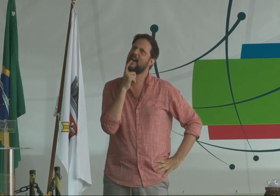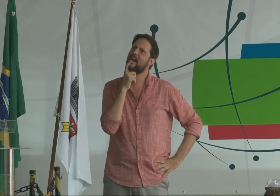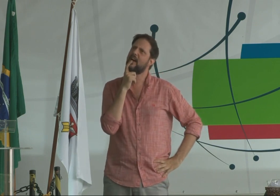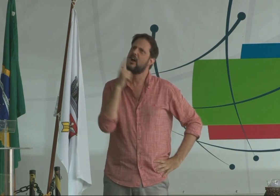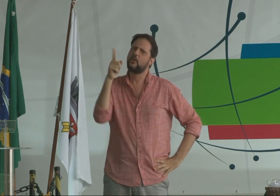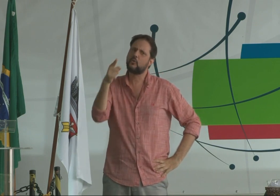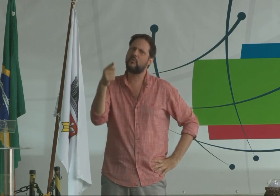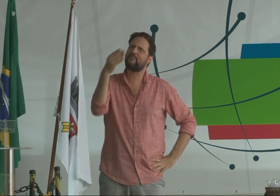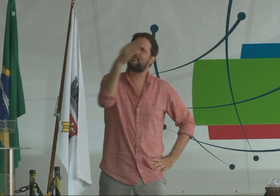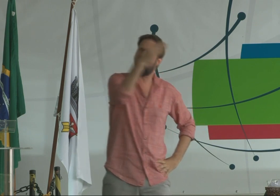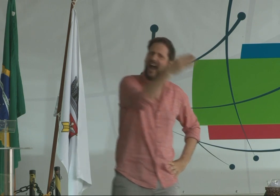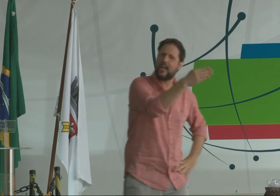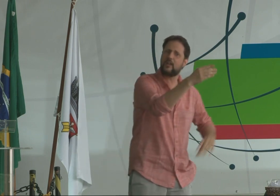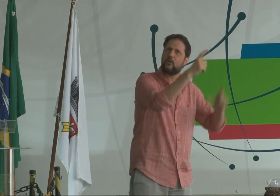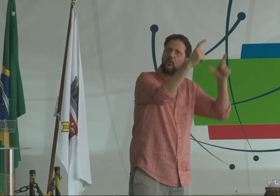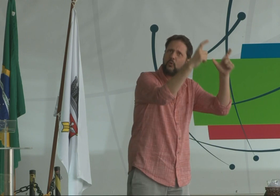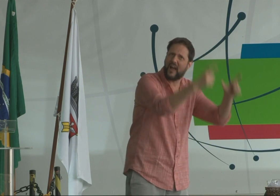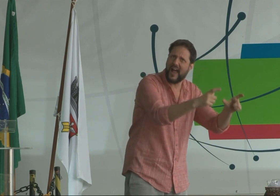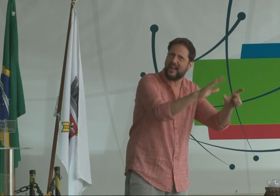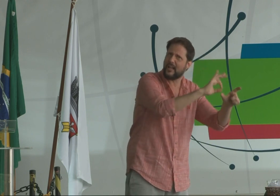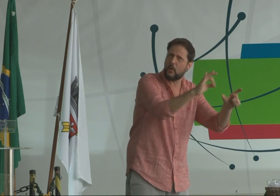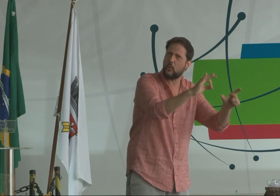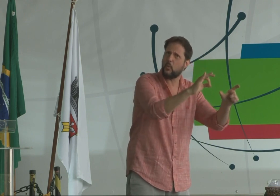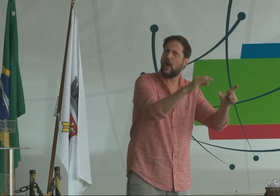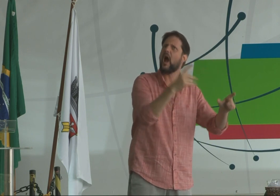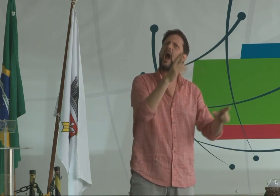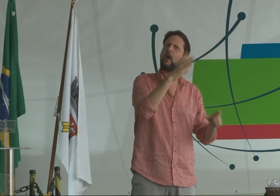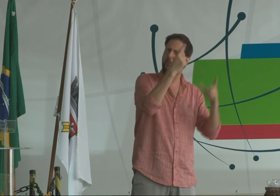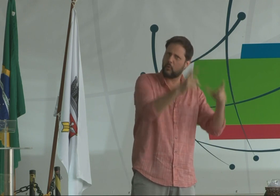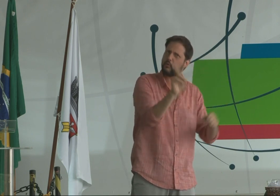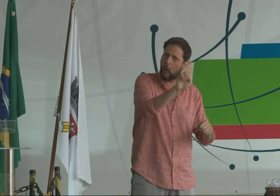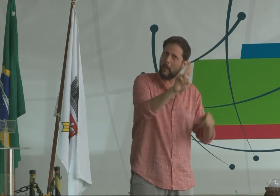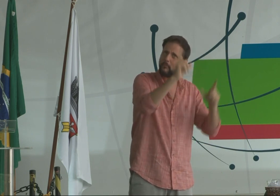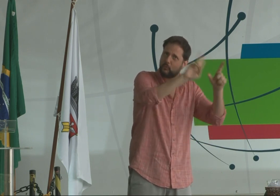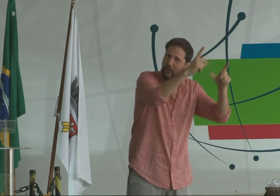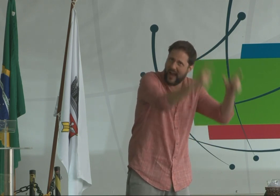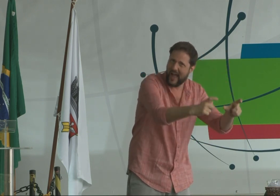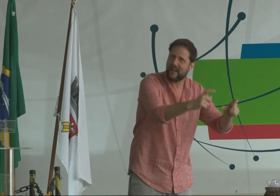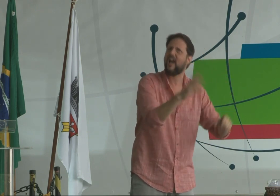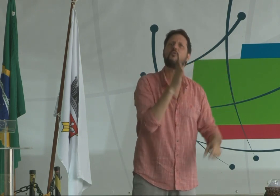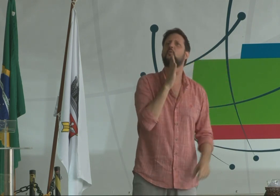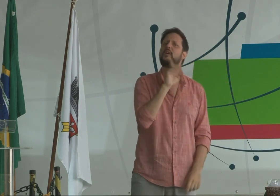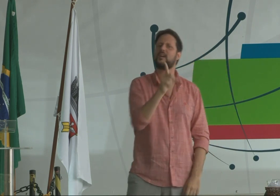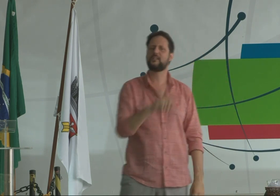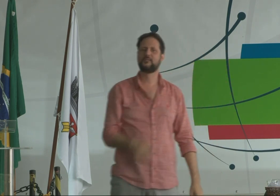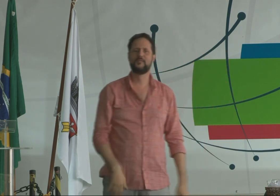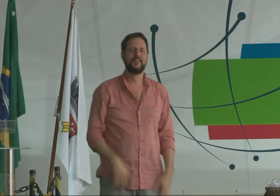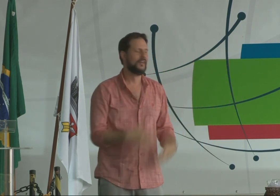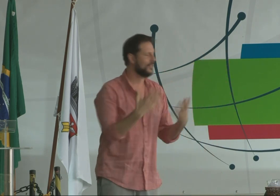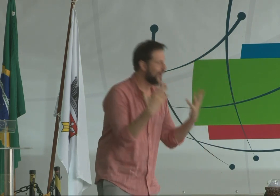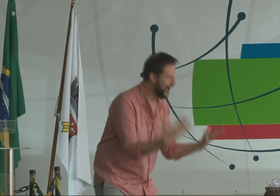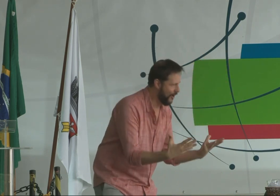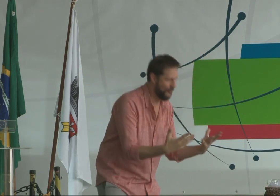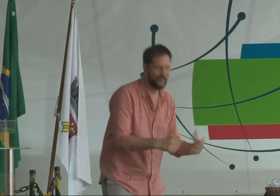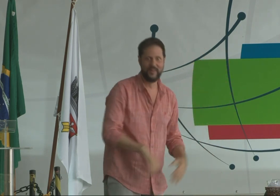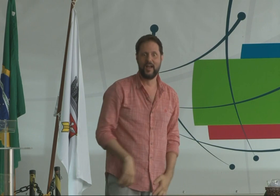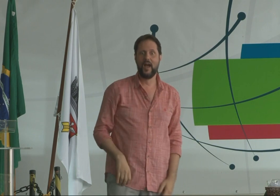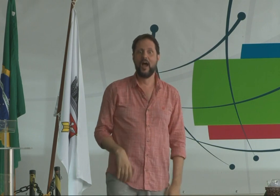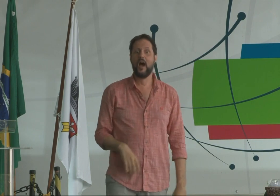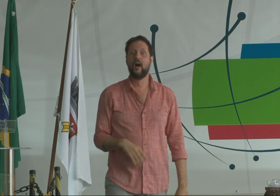Eu não vou a lugar nenhum. não vou sair. Ah, lugar nenhum significa que você não vai estudar o nome do lugar nenhum? Ah, não, meu